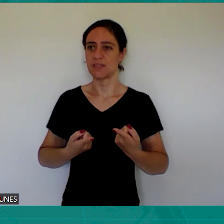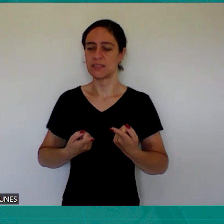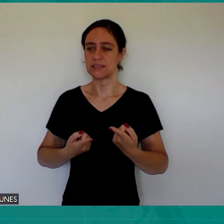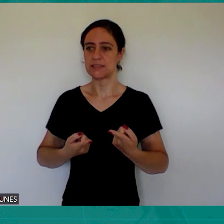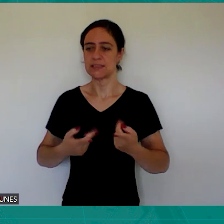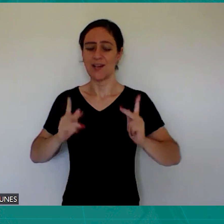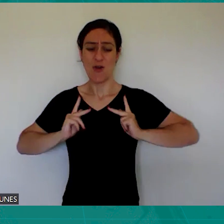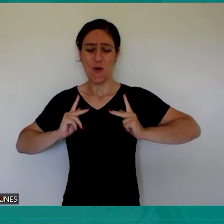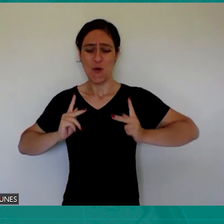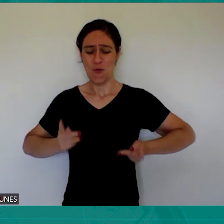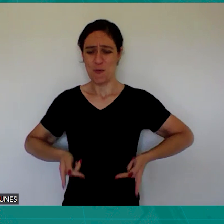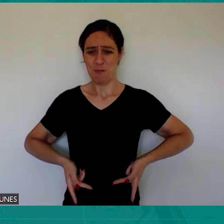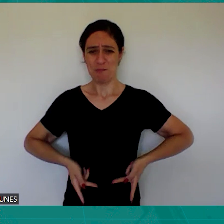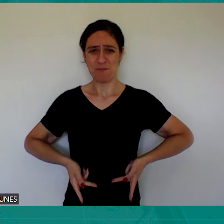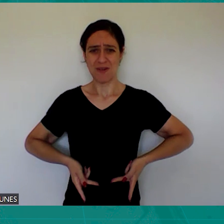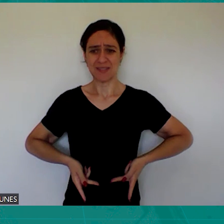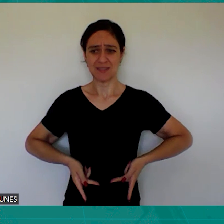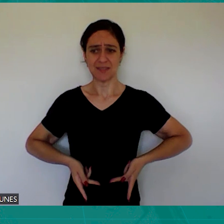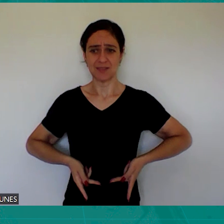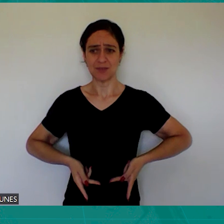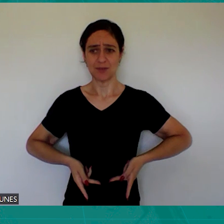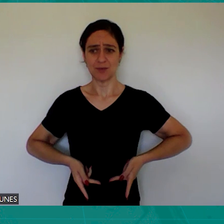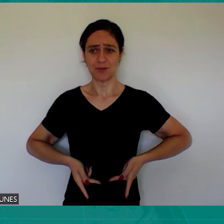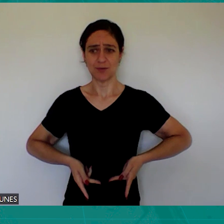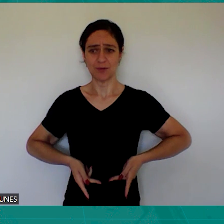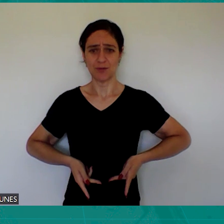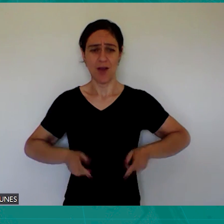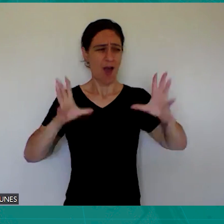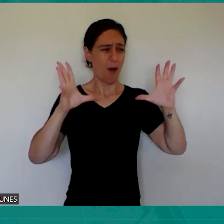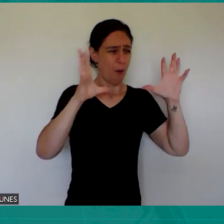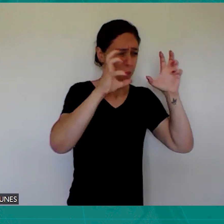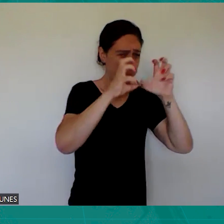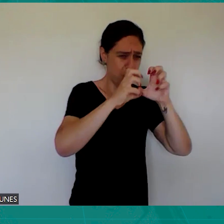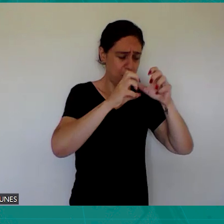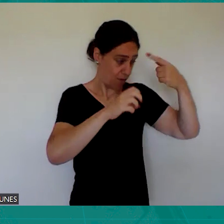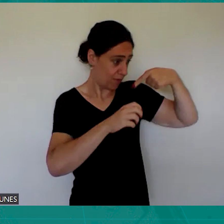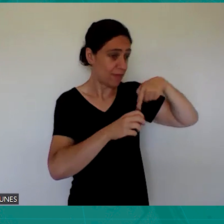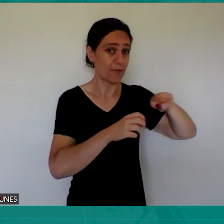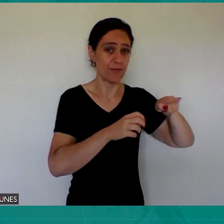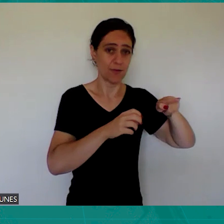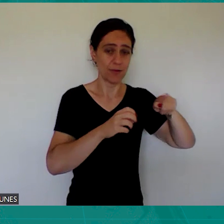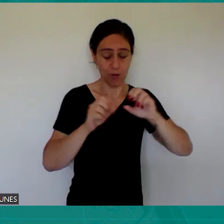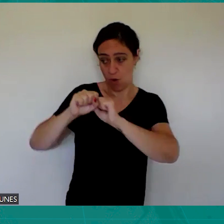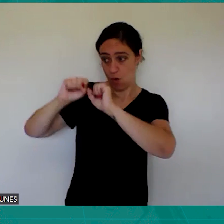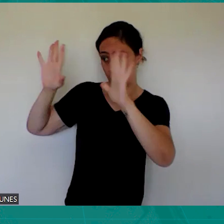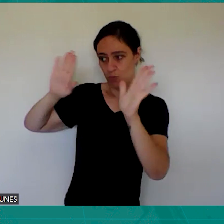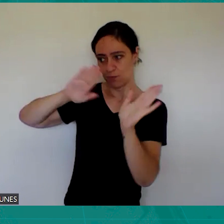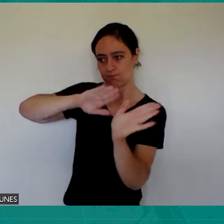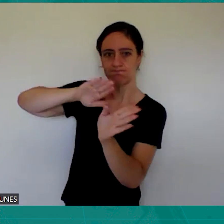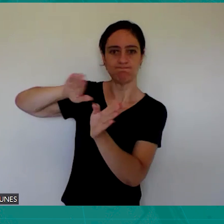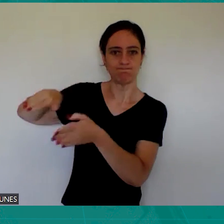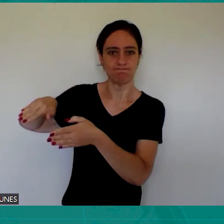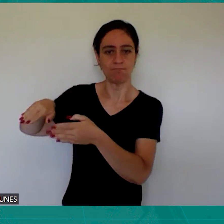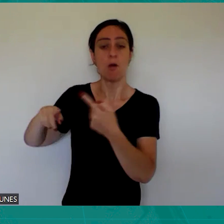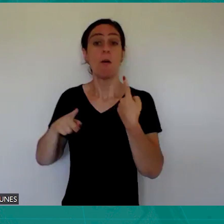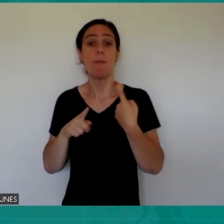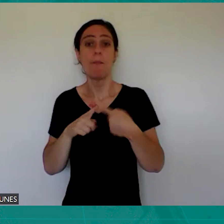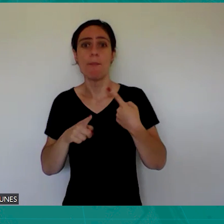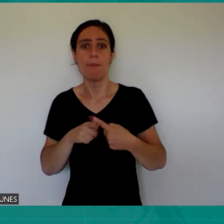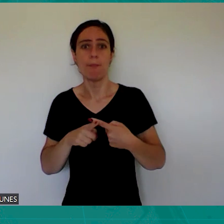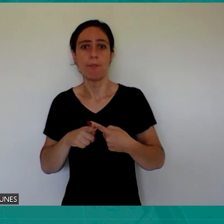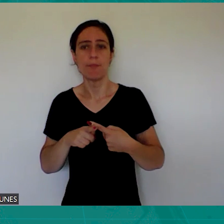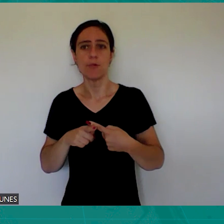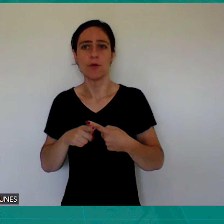preferiram mais as trevas do que a luz. Por quê? Porque a luz